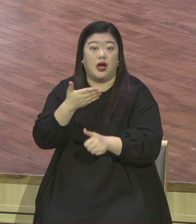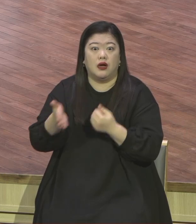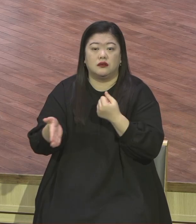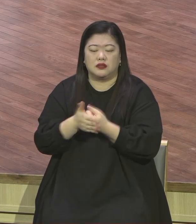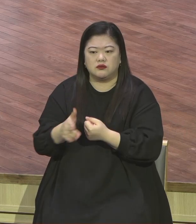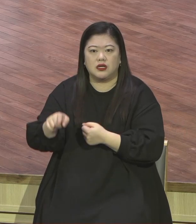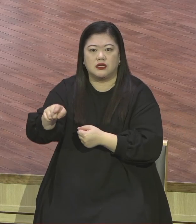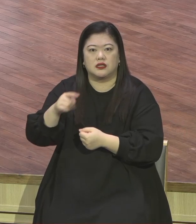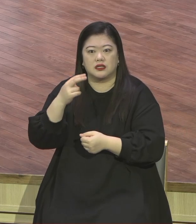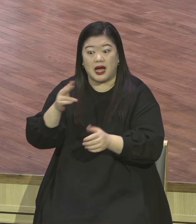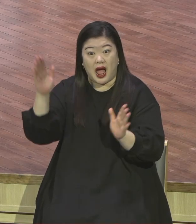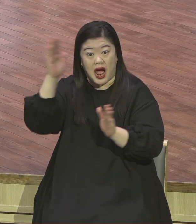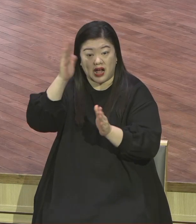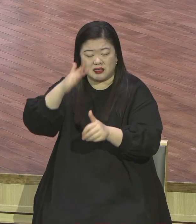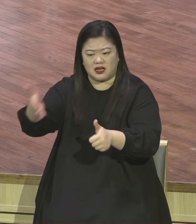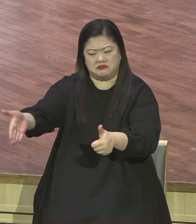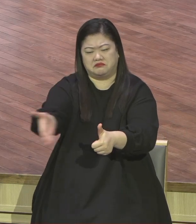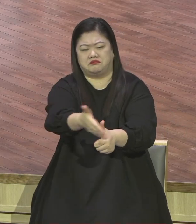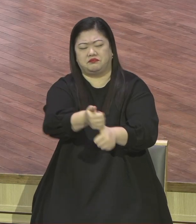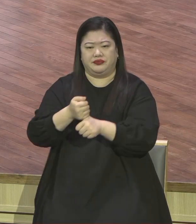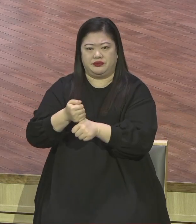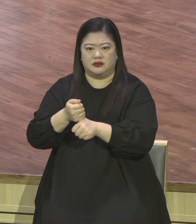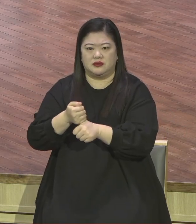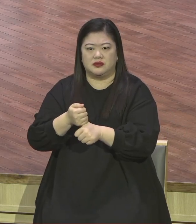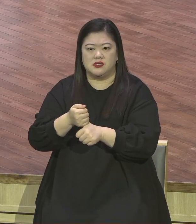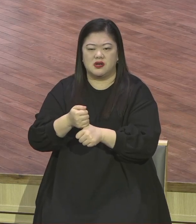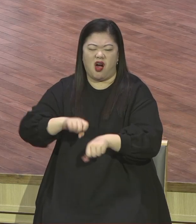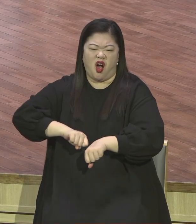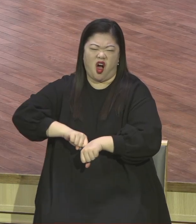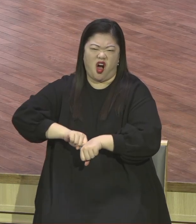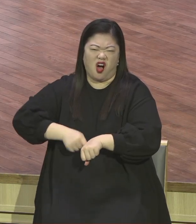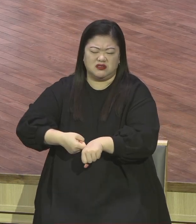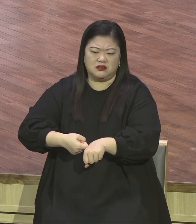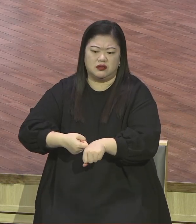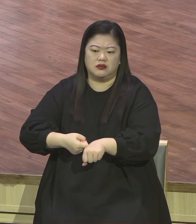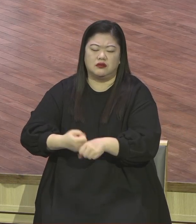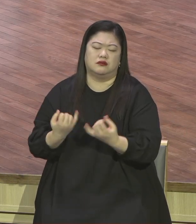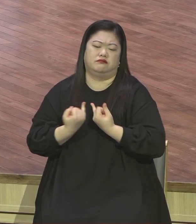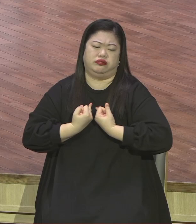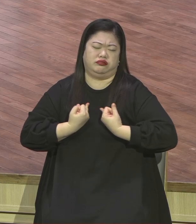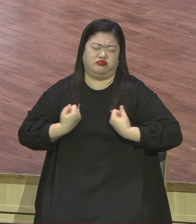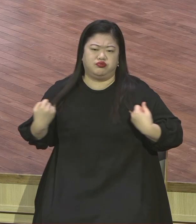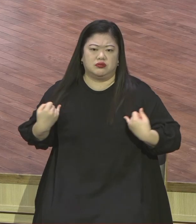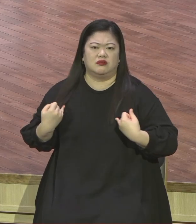그러니까 복호하람에 잡혔다 하니까 부모들이 포기해버린 거예요.